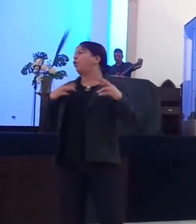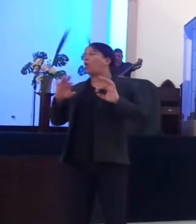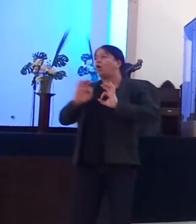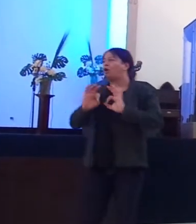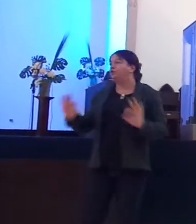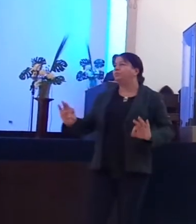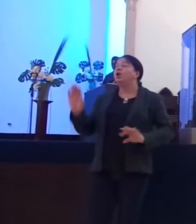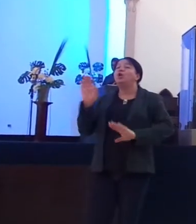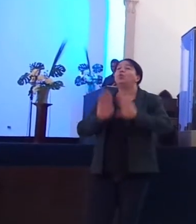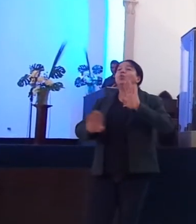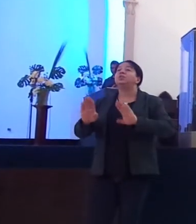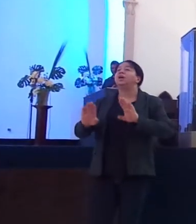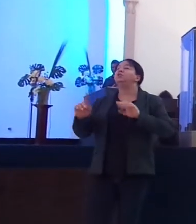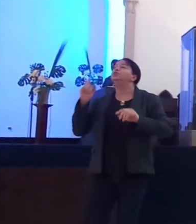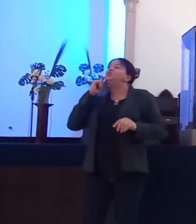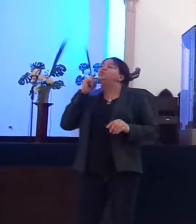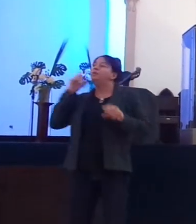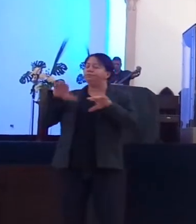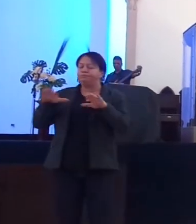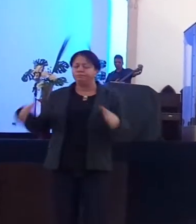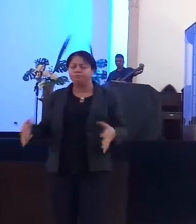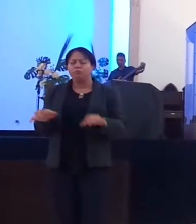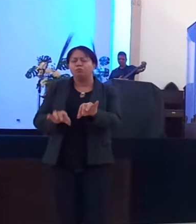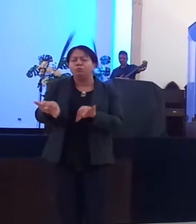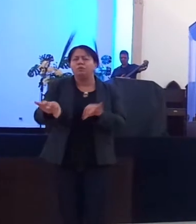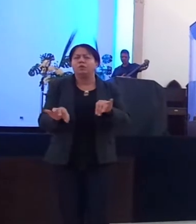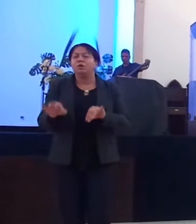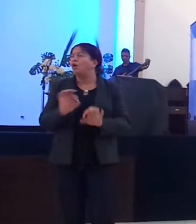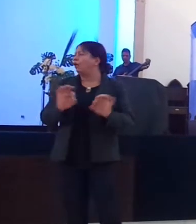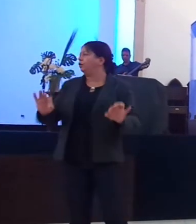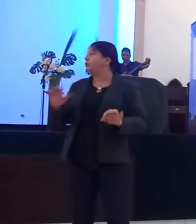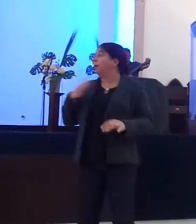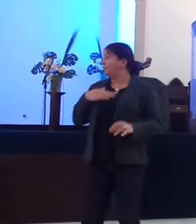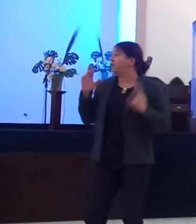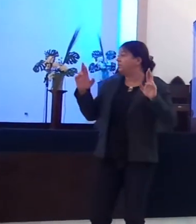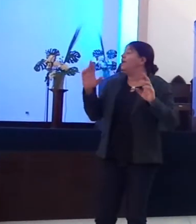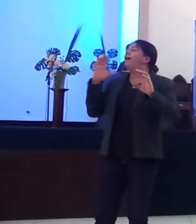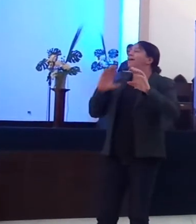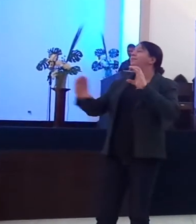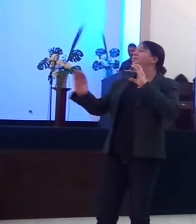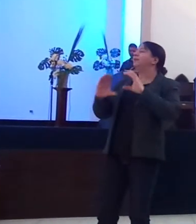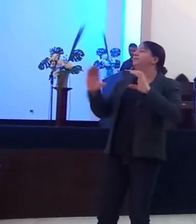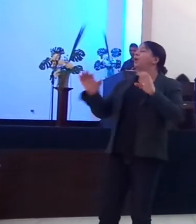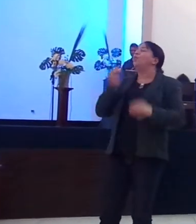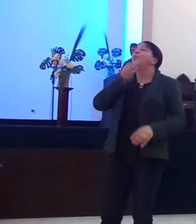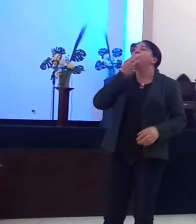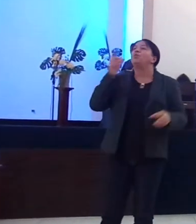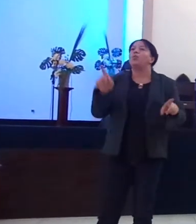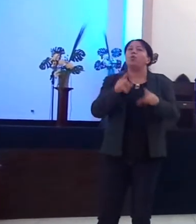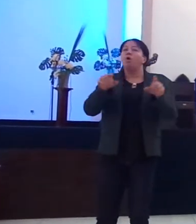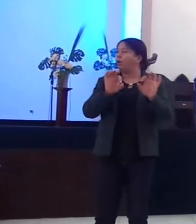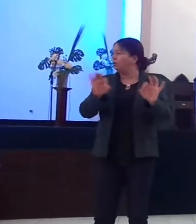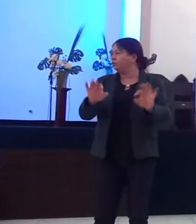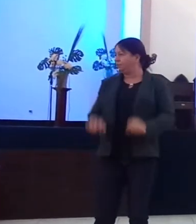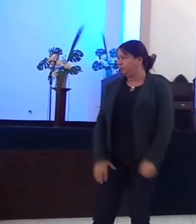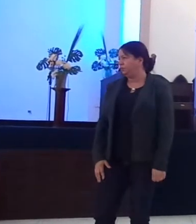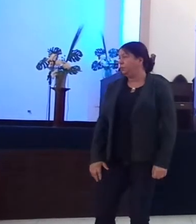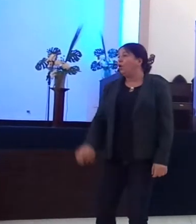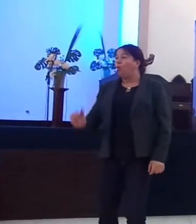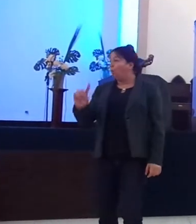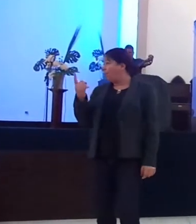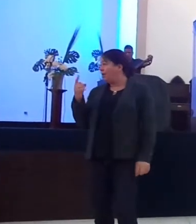é cuidar da mesa de som. Ótimo. Não, a minha responsabilidade é cantar os hinos. Ótimo.